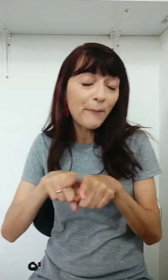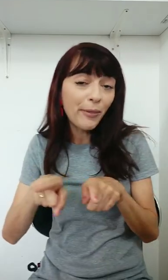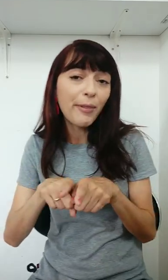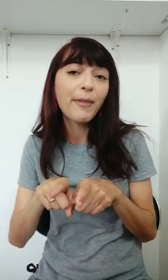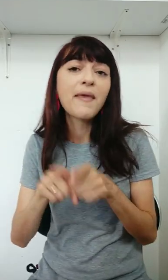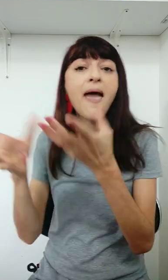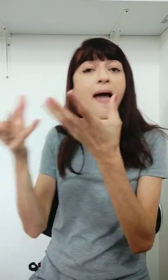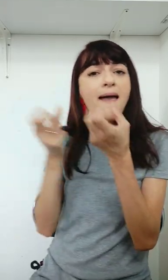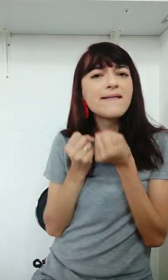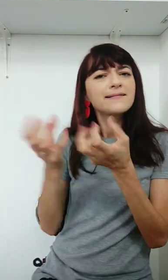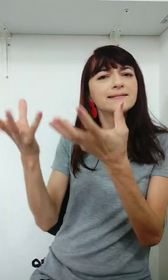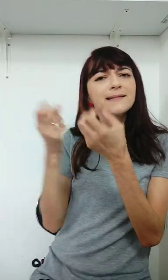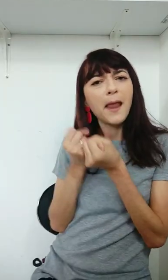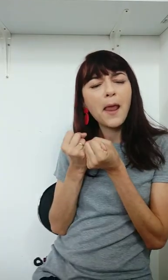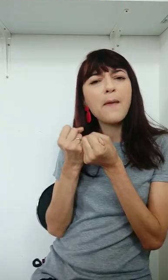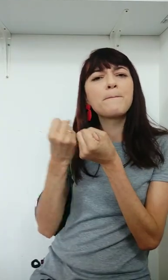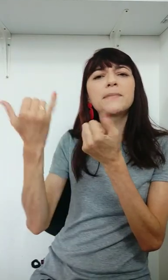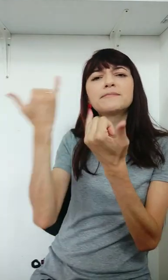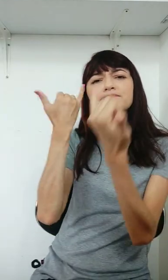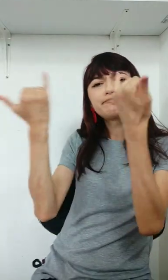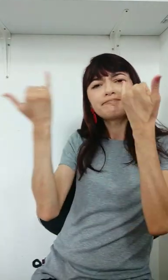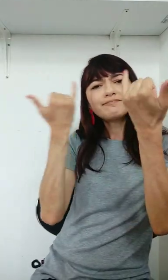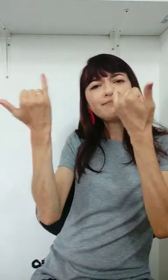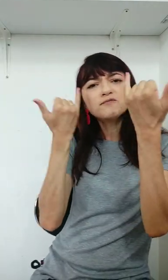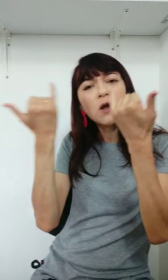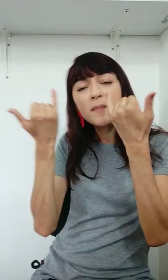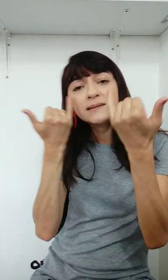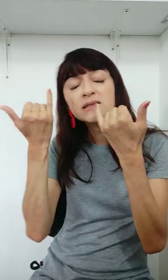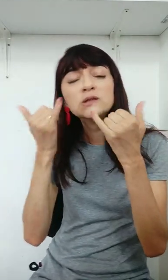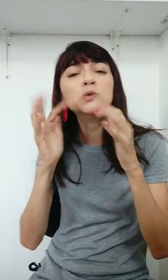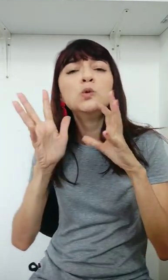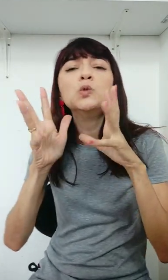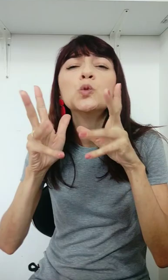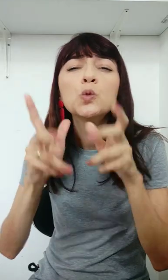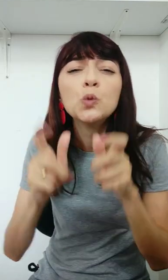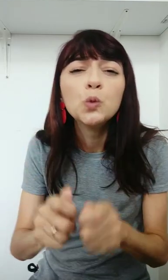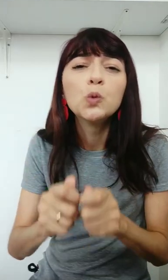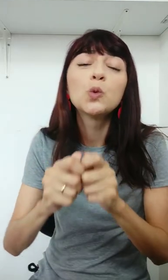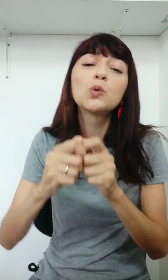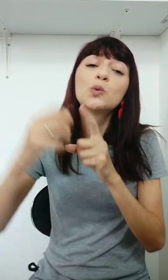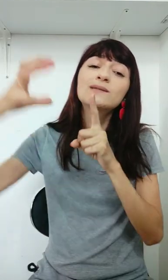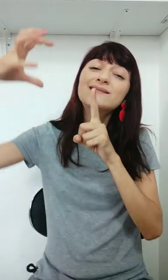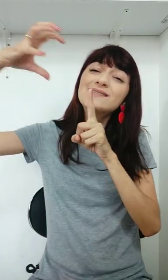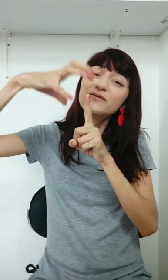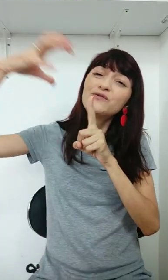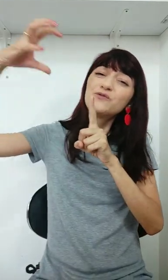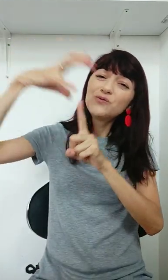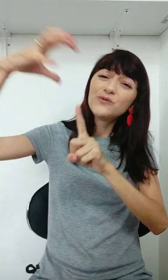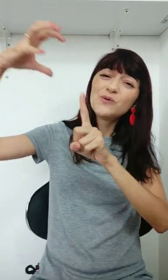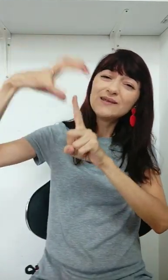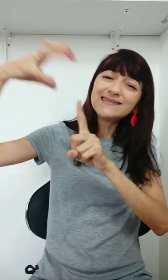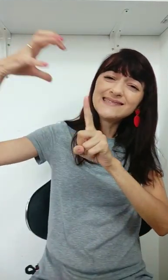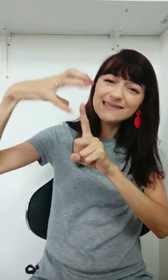costumes parecidos com o dos pais, não é verdade? Então, eles vão receber ali informações visuais, orais,